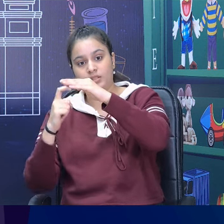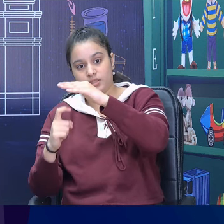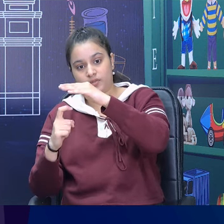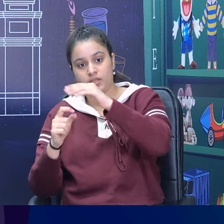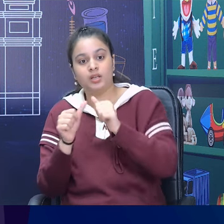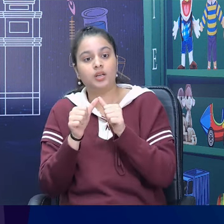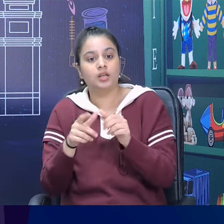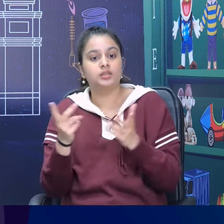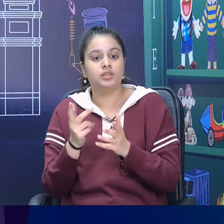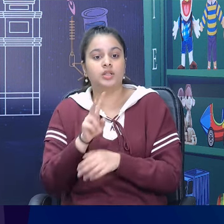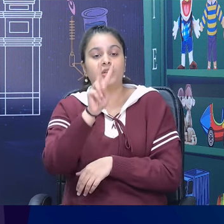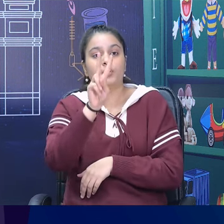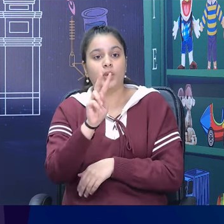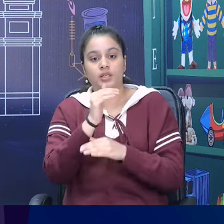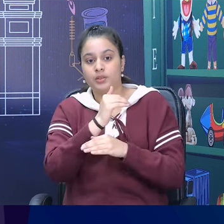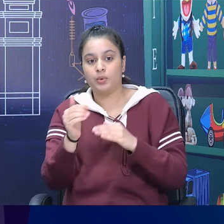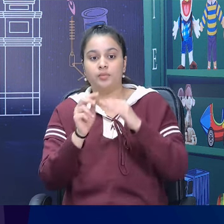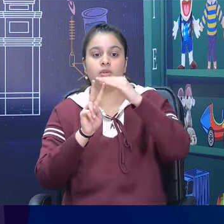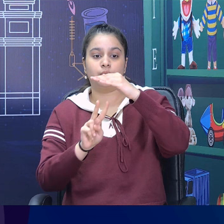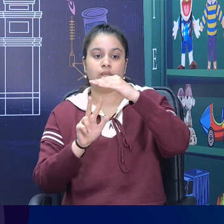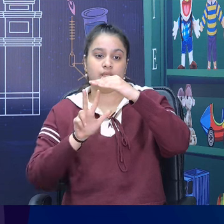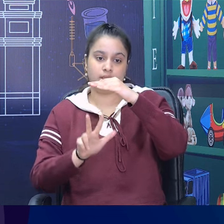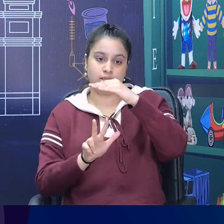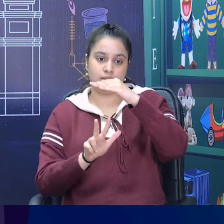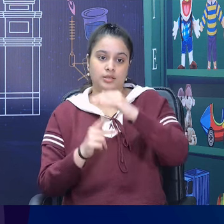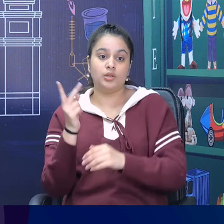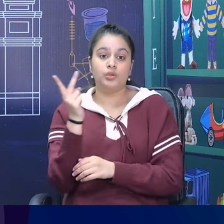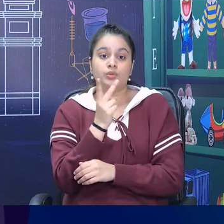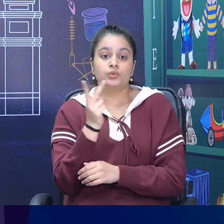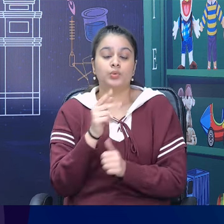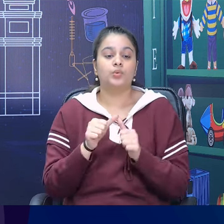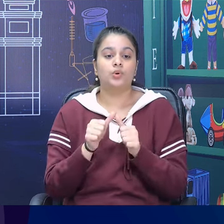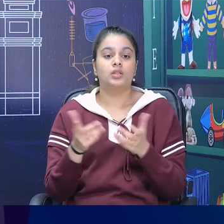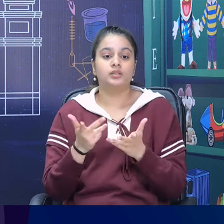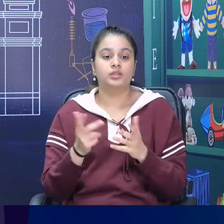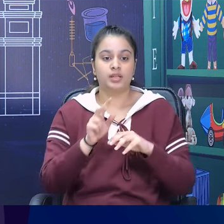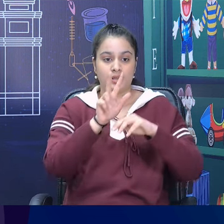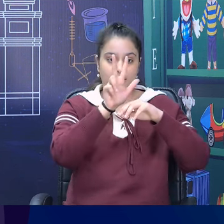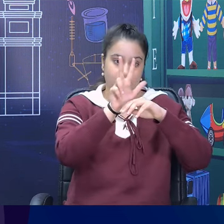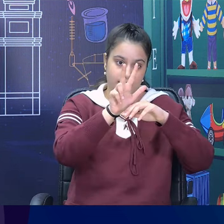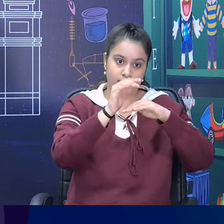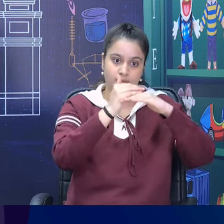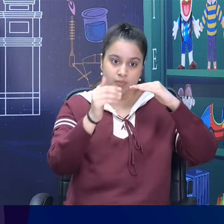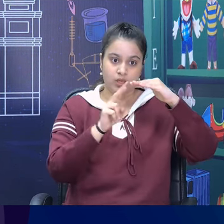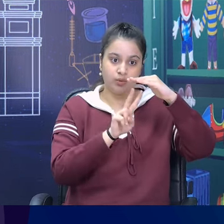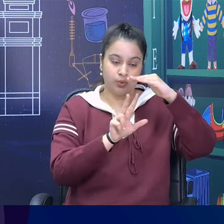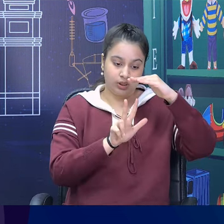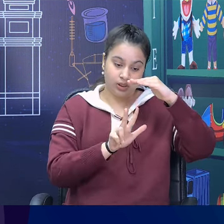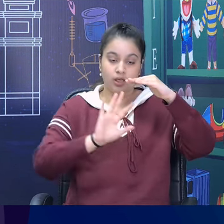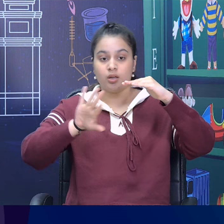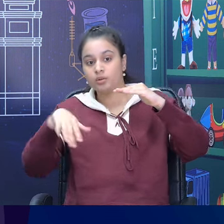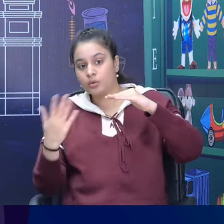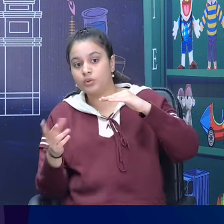आया वह आया 21 बा 28 तो जो हमारे जो दो नंबर निकल के आए वह आए 8 बा 28 एंड